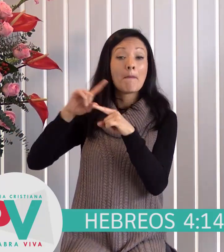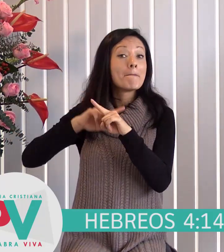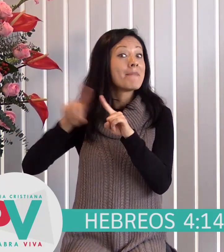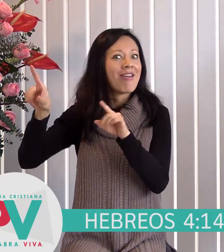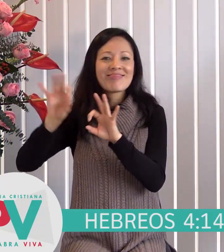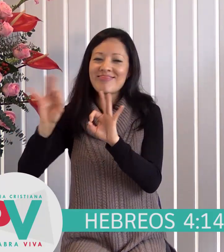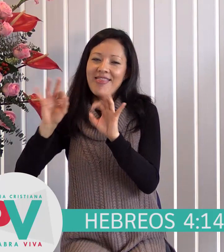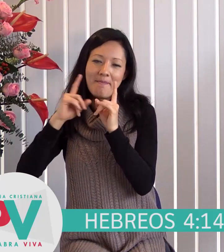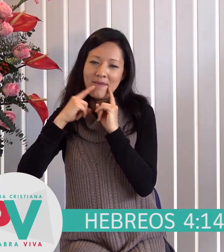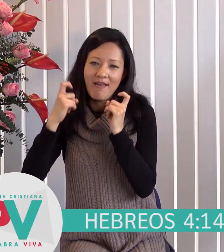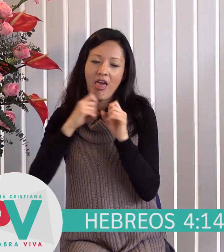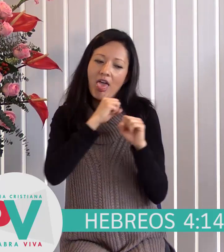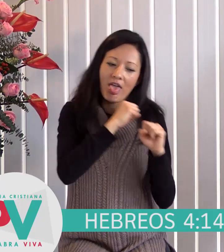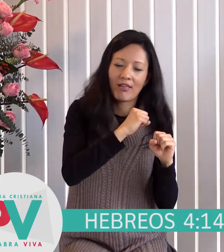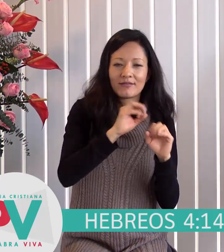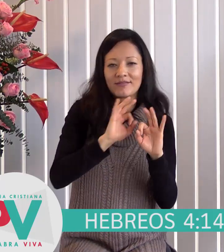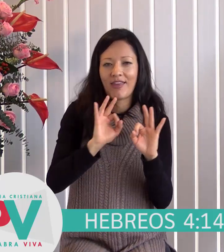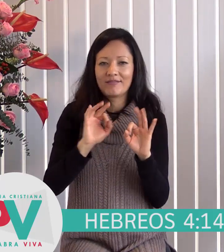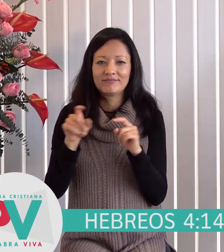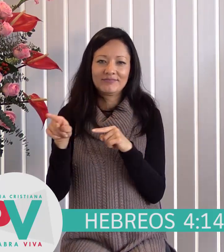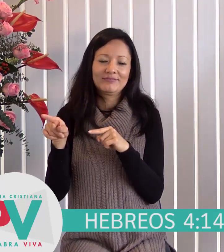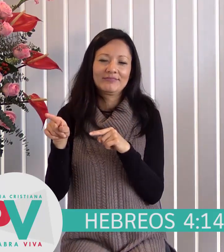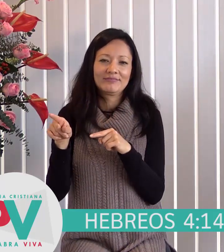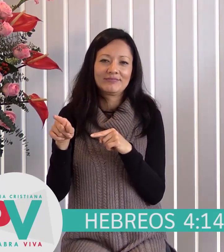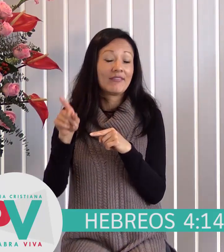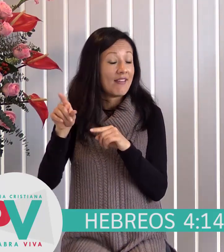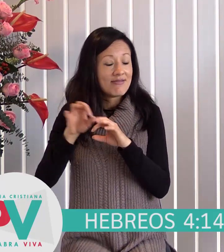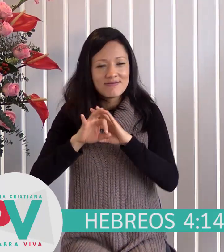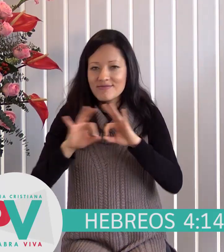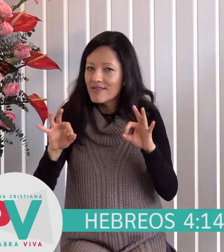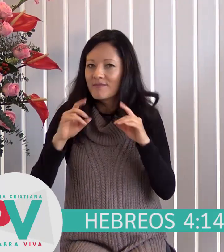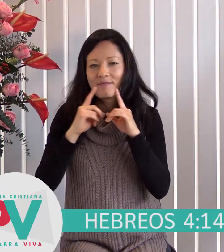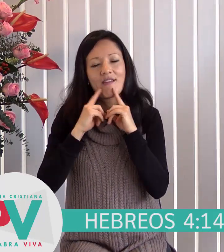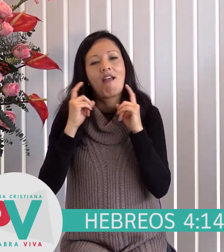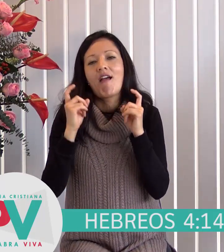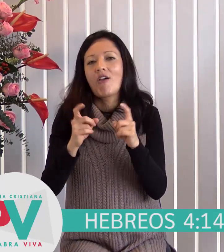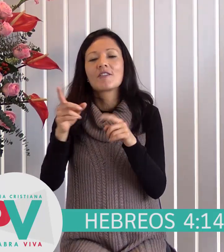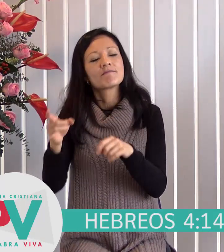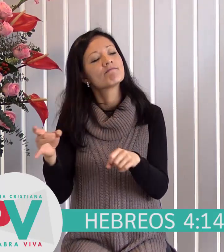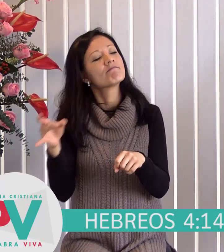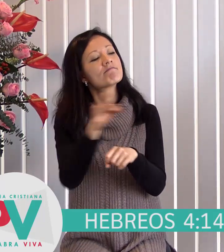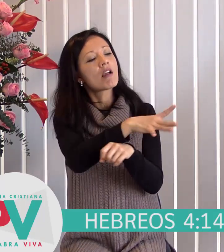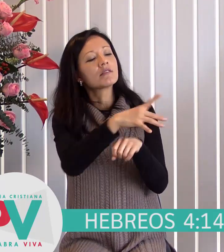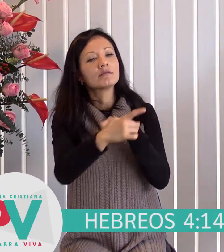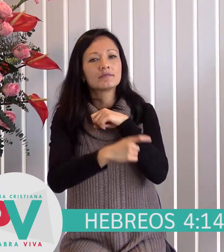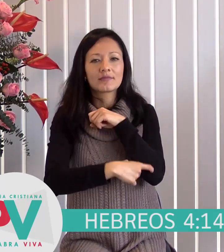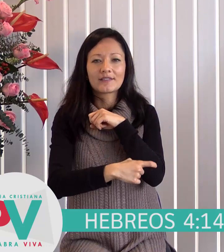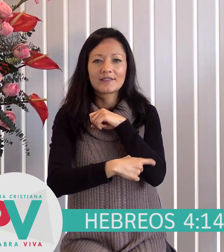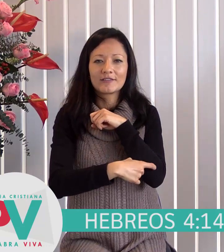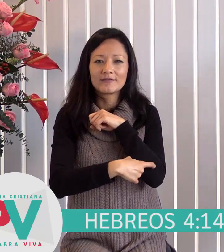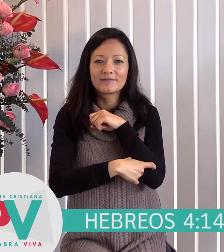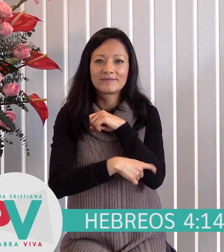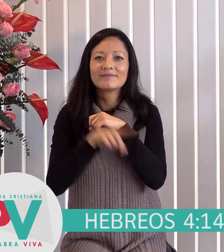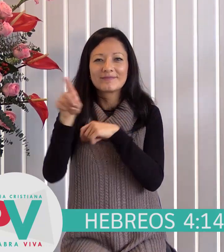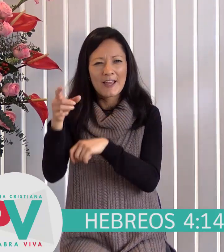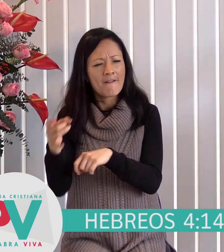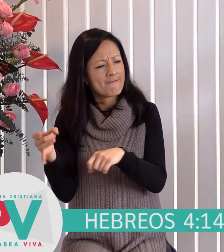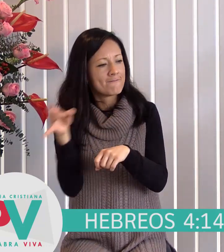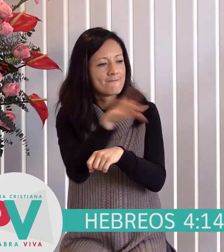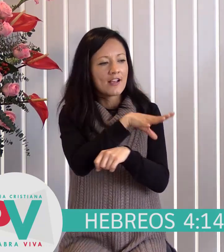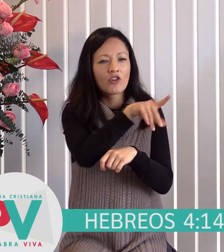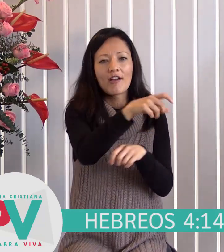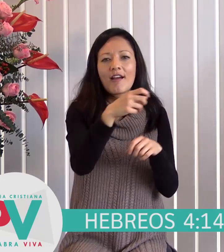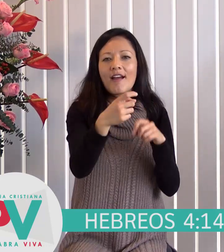pecado. No, eso es una maravilla. Él no pecó. Él venció la tentación. Él venció